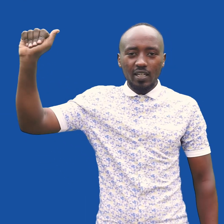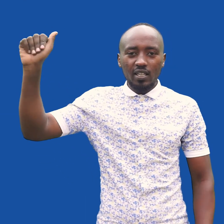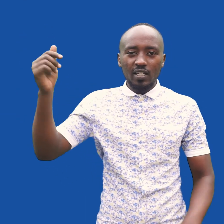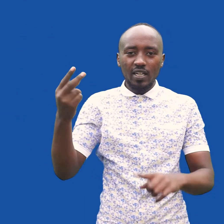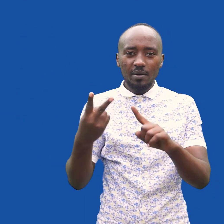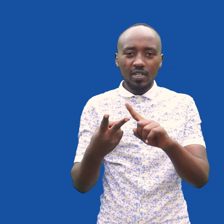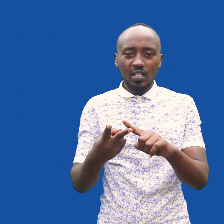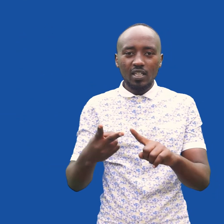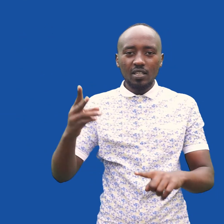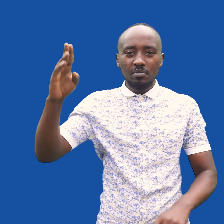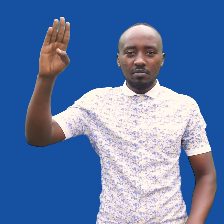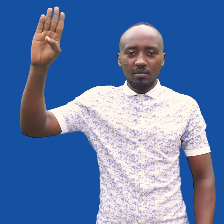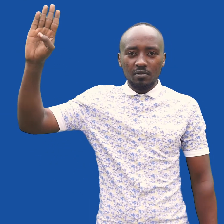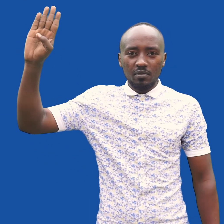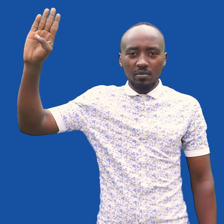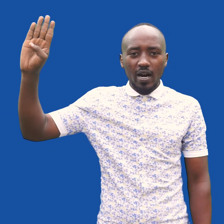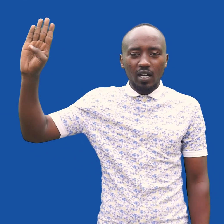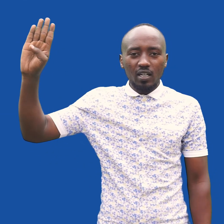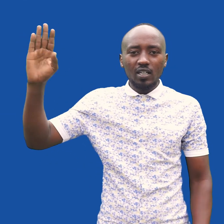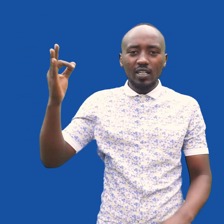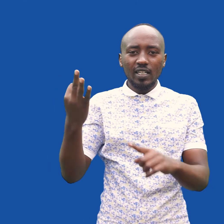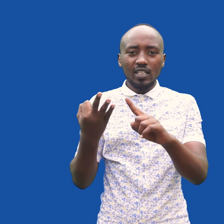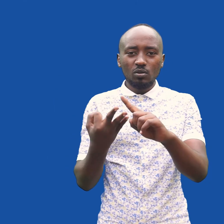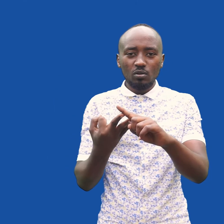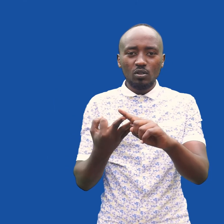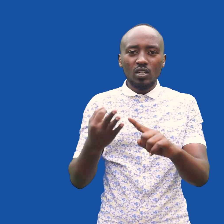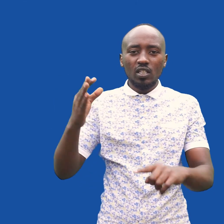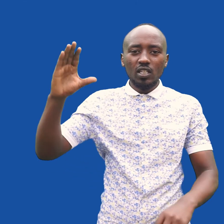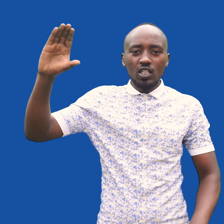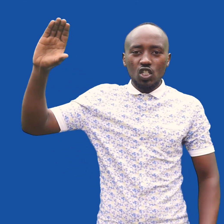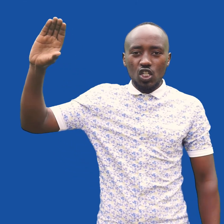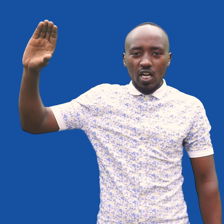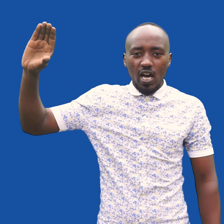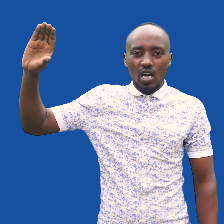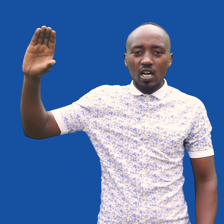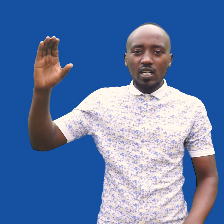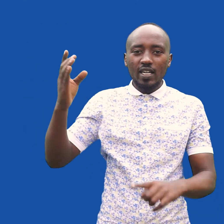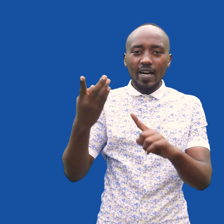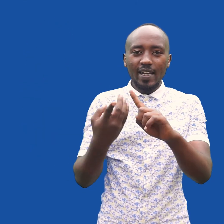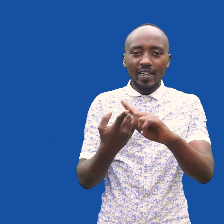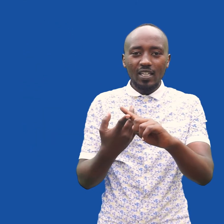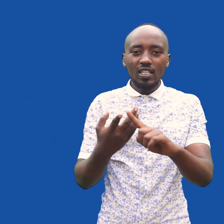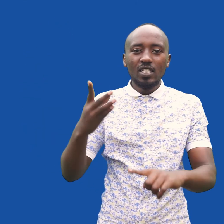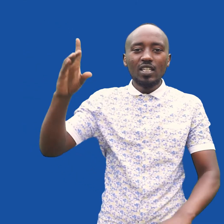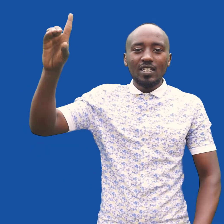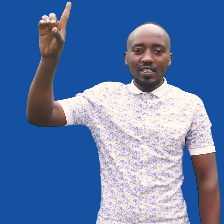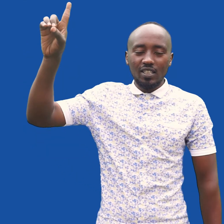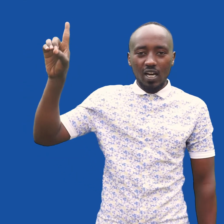kabiri, ni va gatatu, ni cha, kane, ni da.